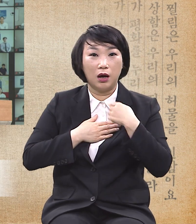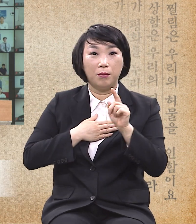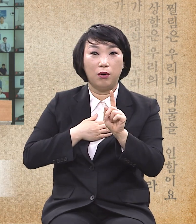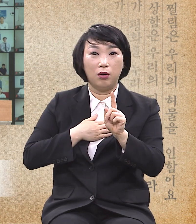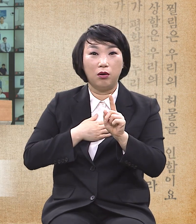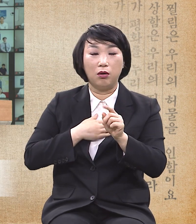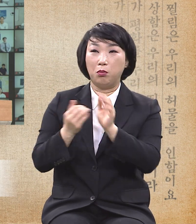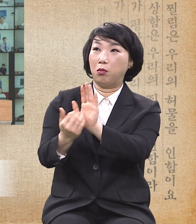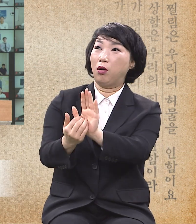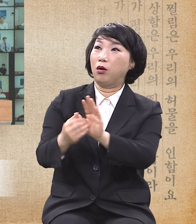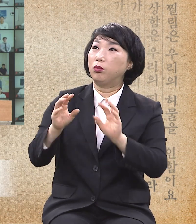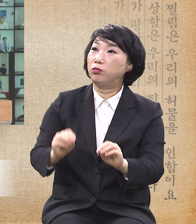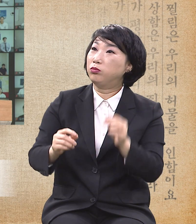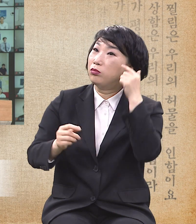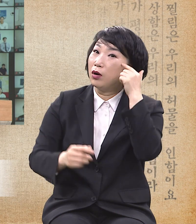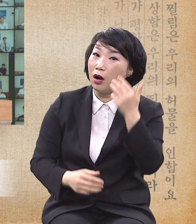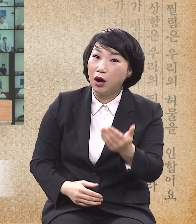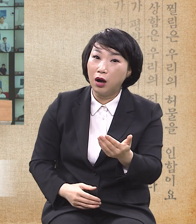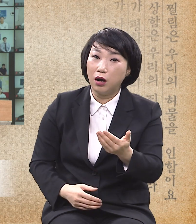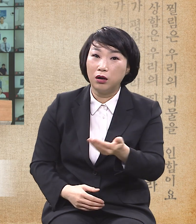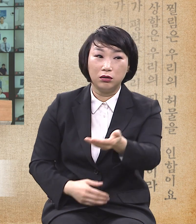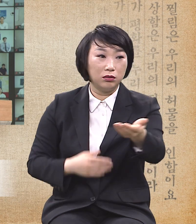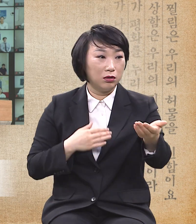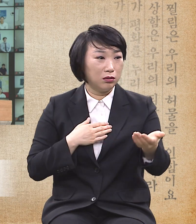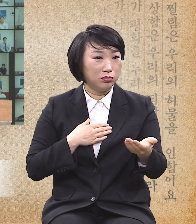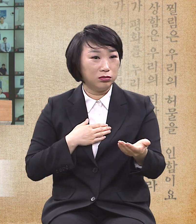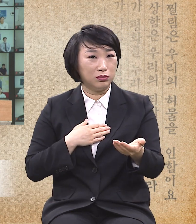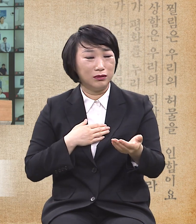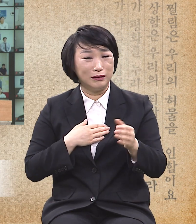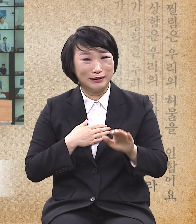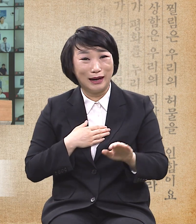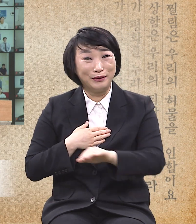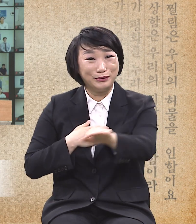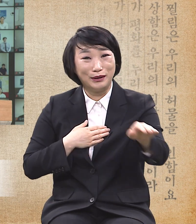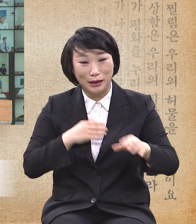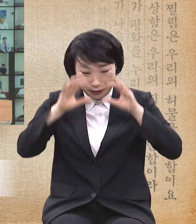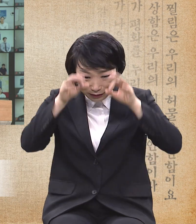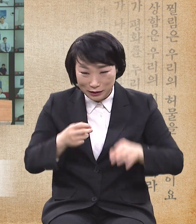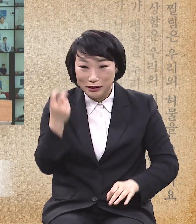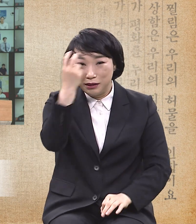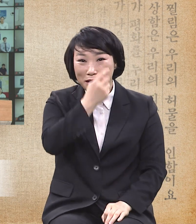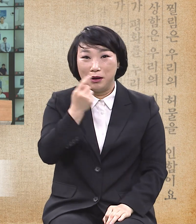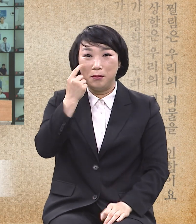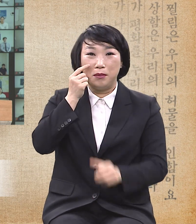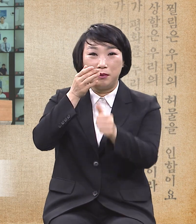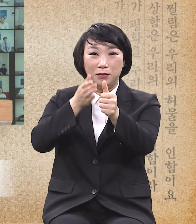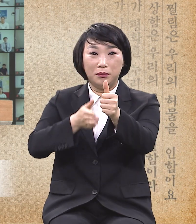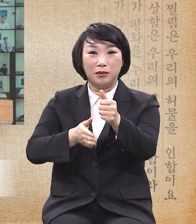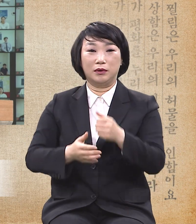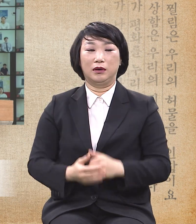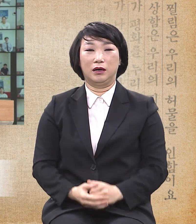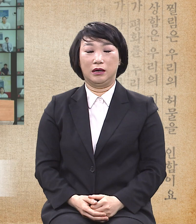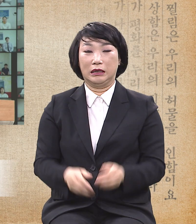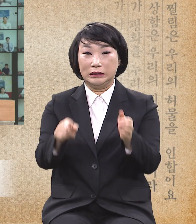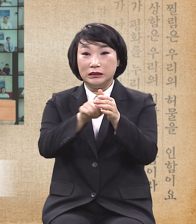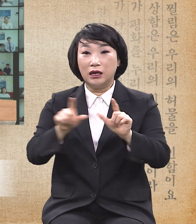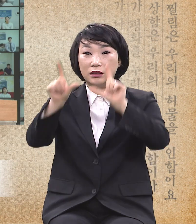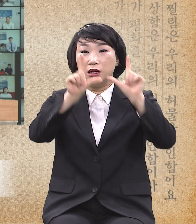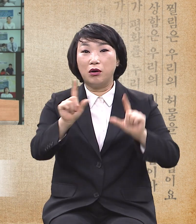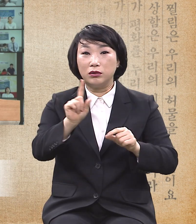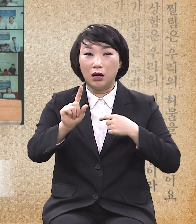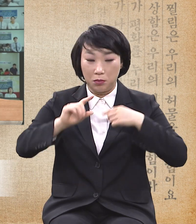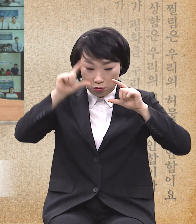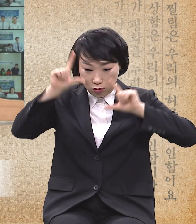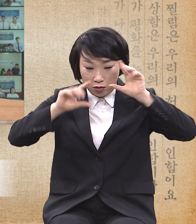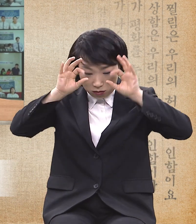나에게는 제한되고 말아버리는가? 응? 우리가 생각 한번 해보자 이 말이오. 신앙생활을 어떻게 하고